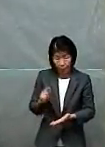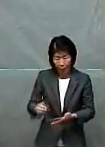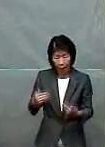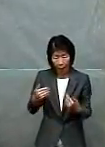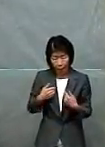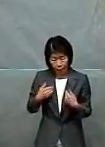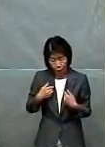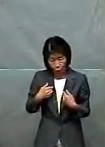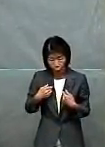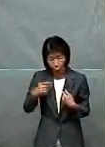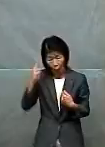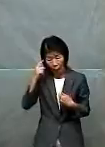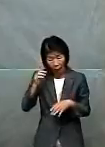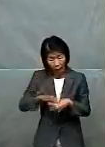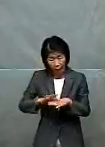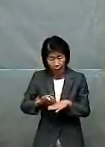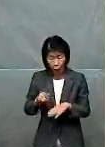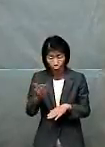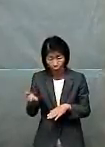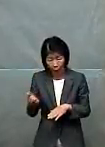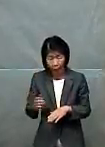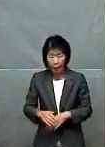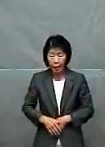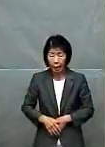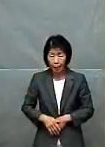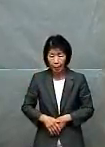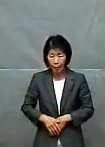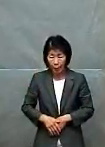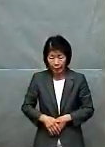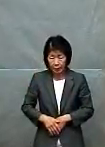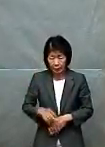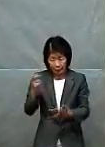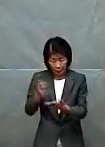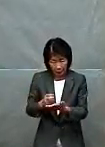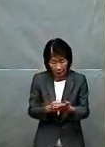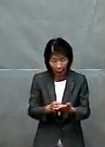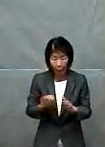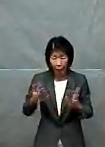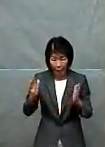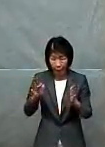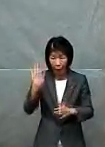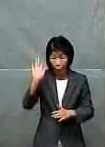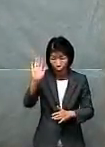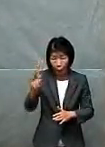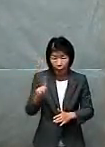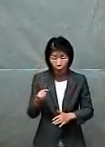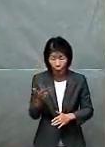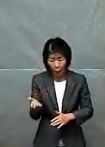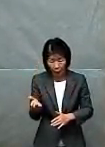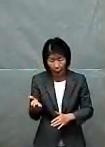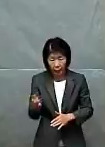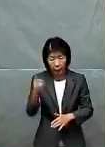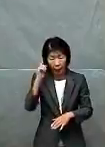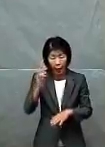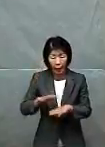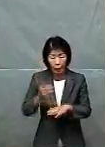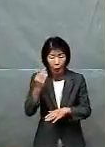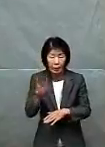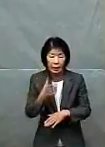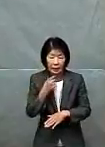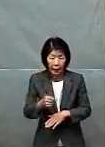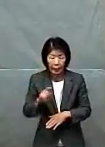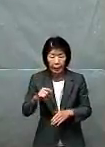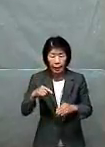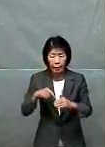をどういうふうに考えているのか、それからもし規定がなければ今後どのように考えているのかお聞きしたいのですけど、というのは、